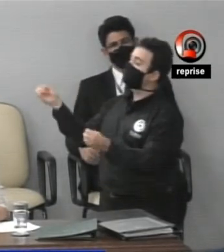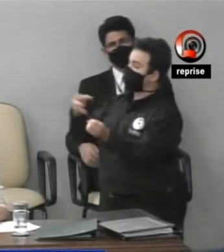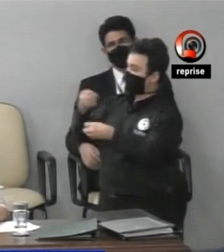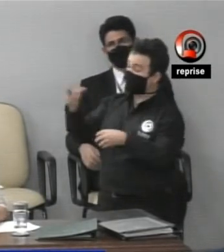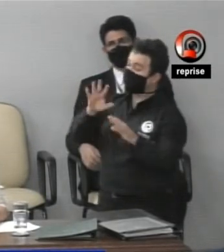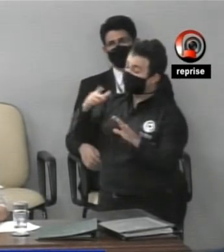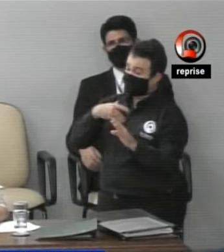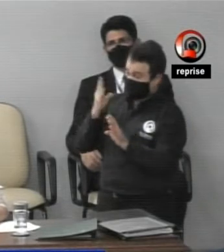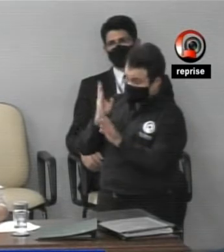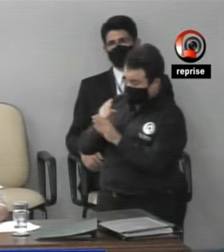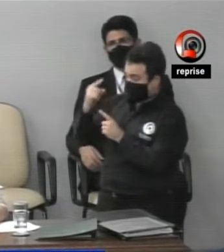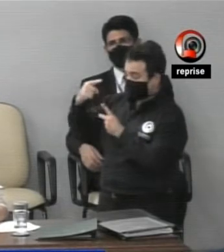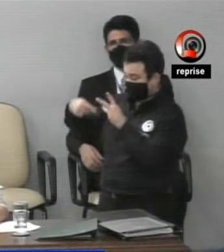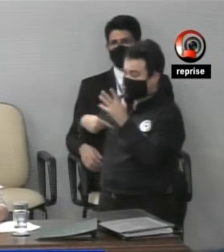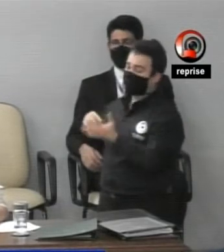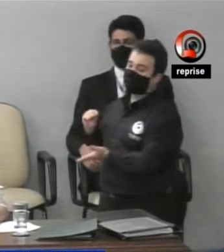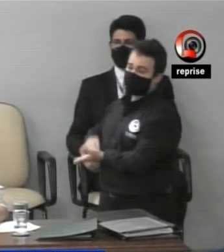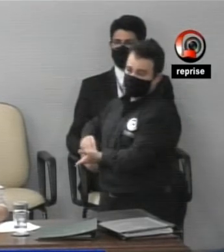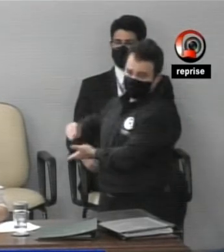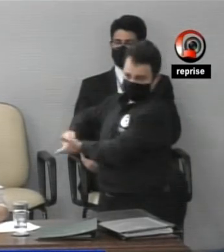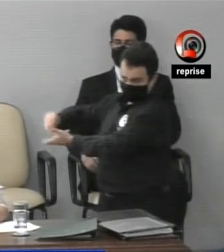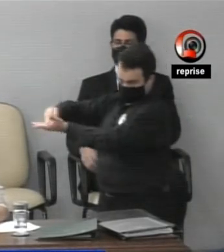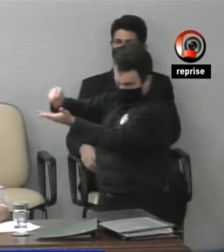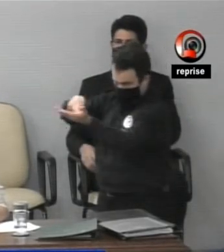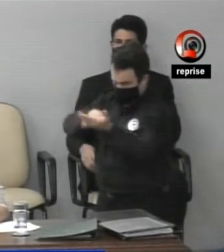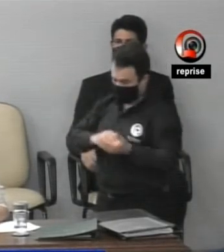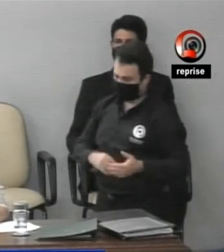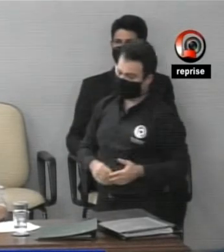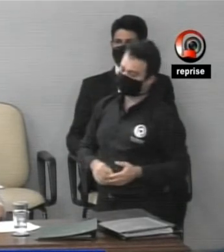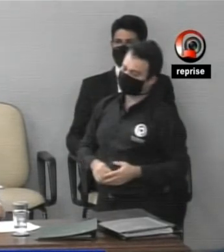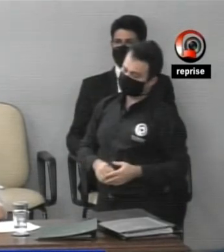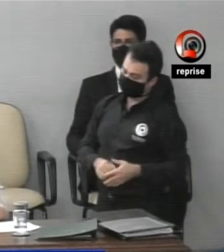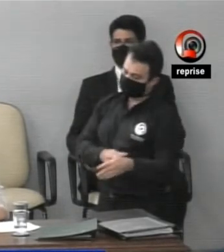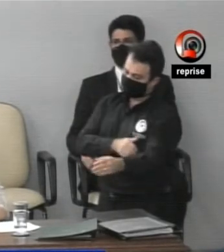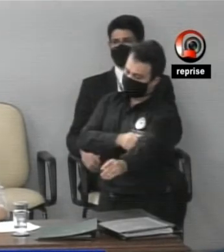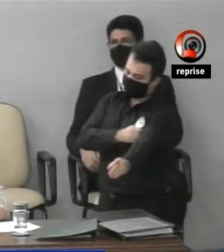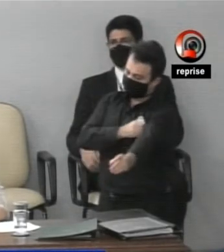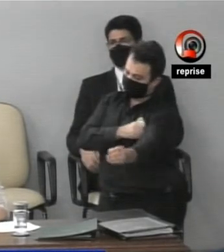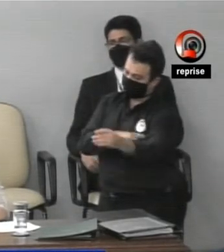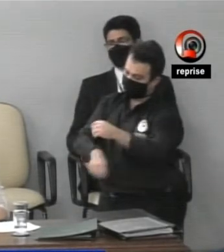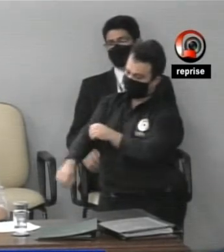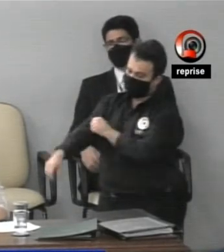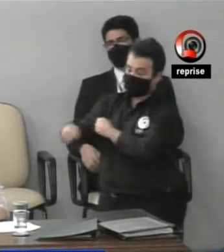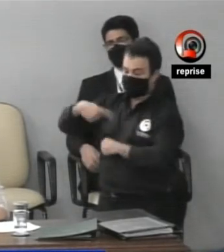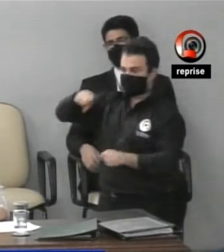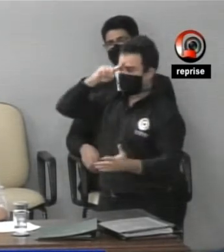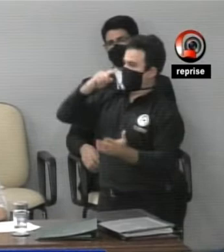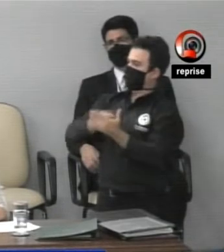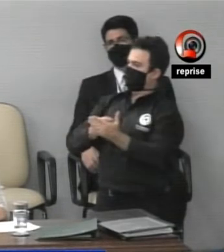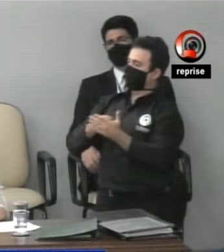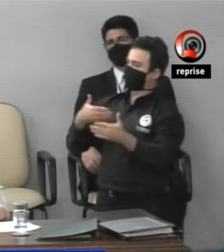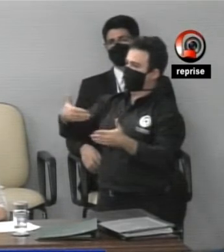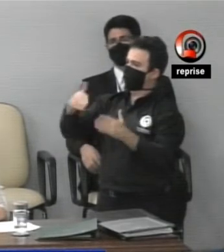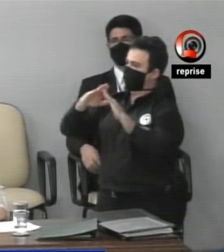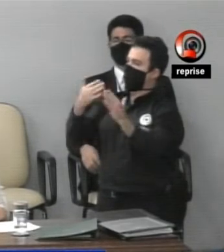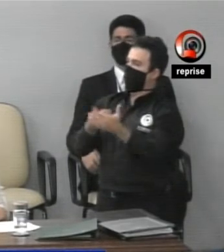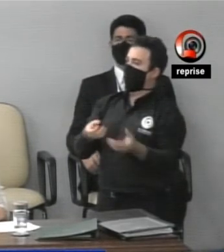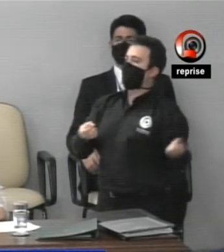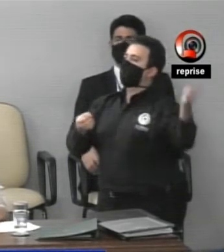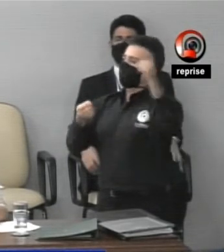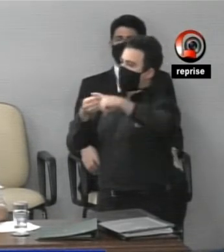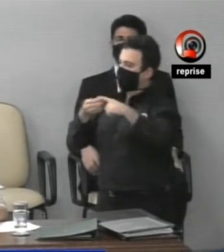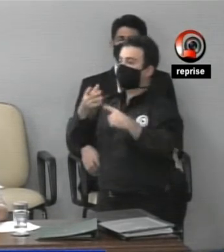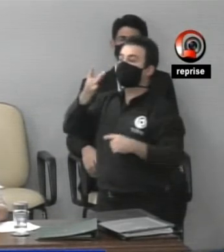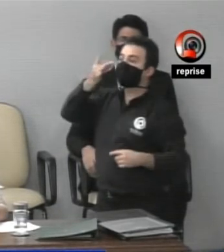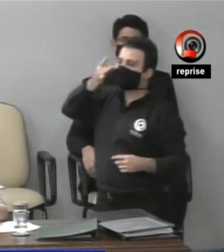inclusive. E aí a gente decide pela retomada das aulas, das atividades presenciais, na